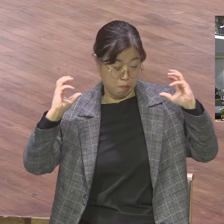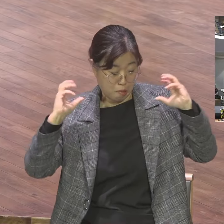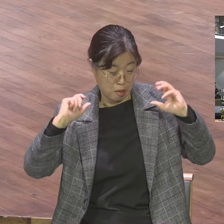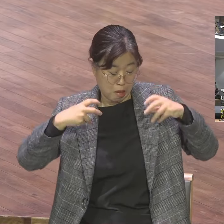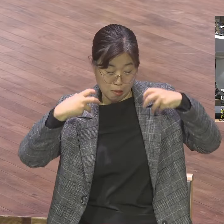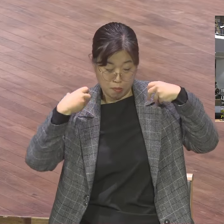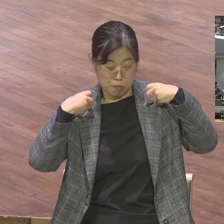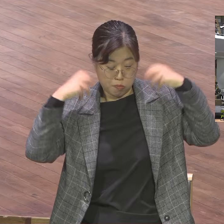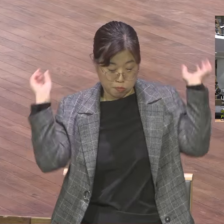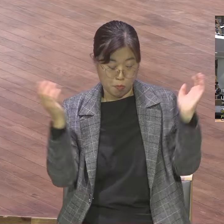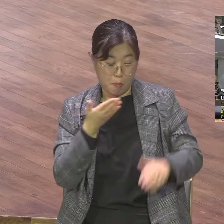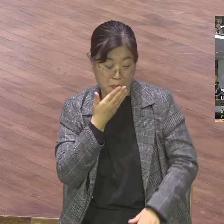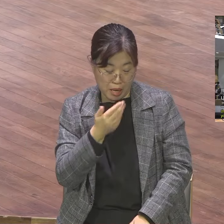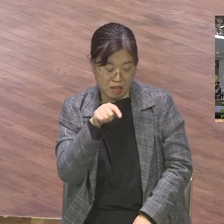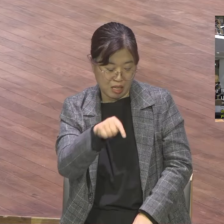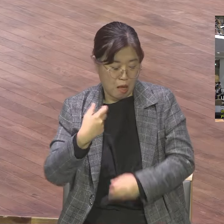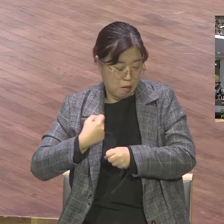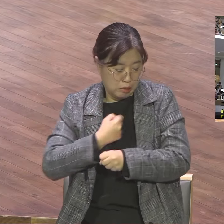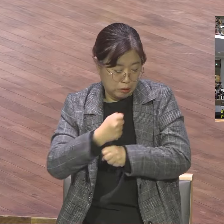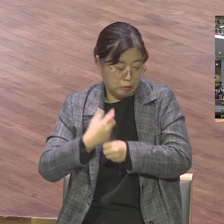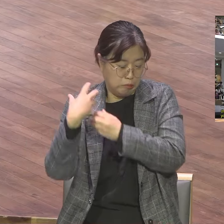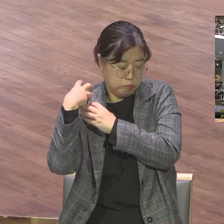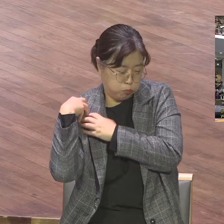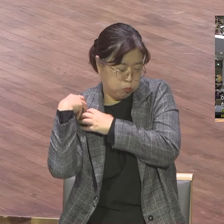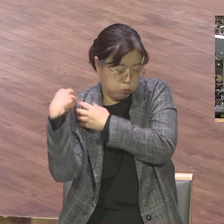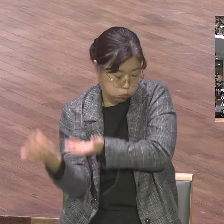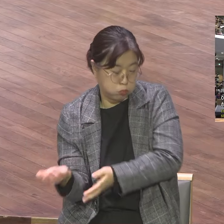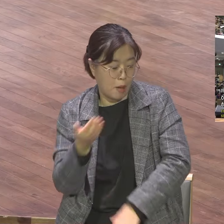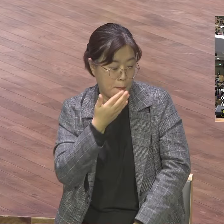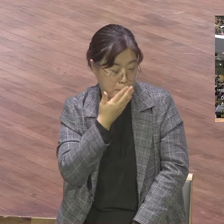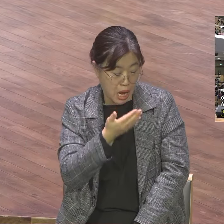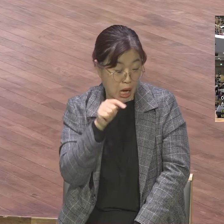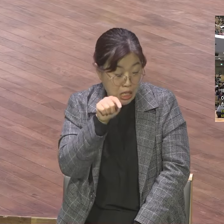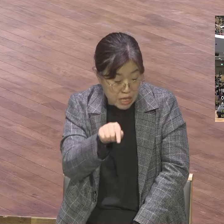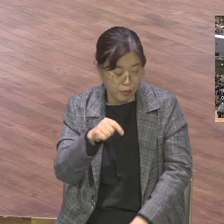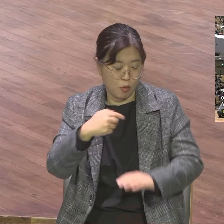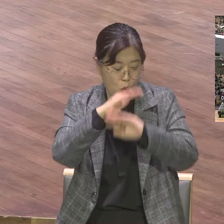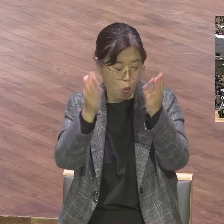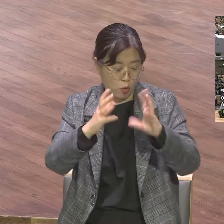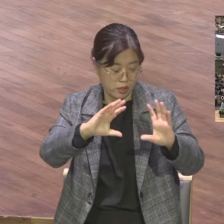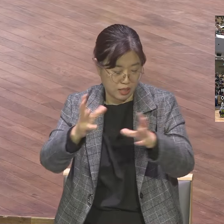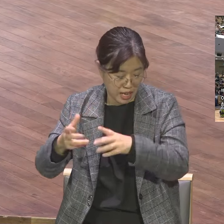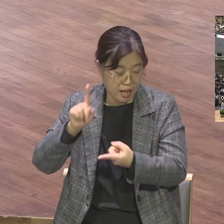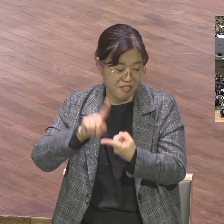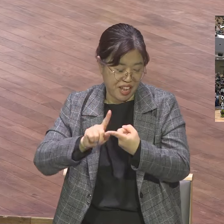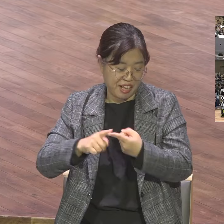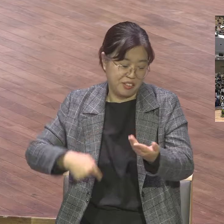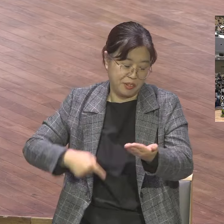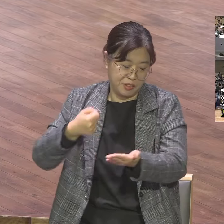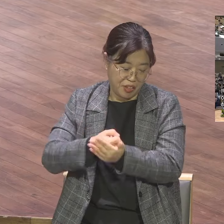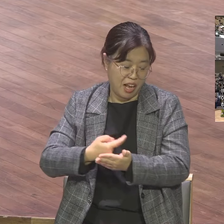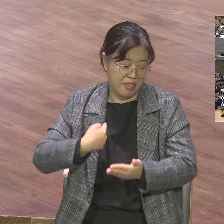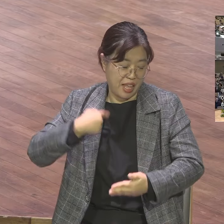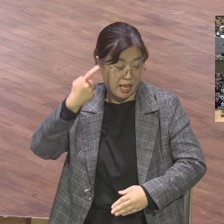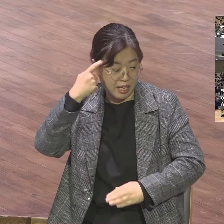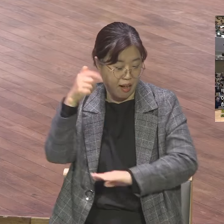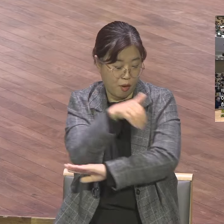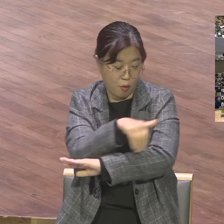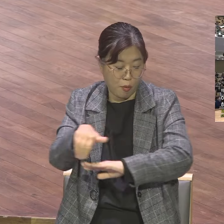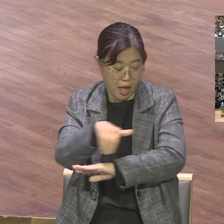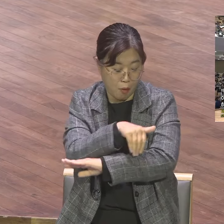떠나고 그의 짐이 그들의 어깨에서 벗어질 것이라. 이것이 온 세계를 향하여 정한